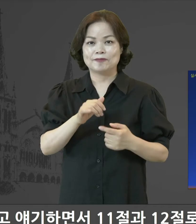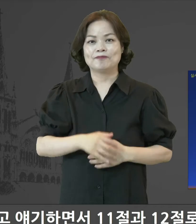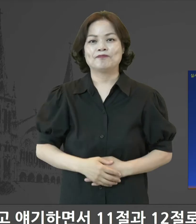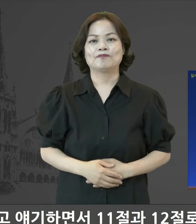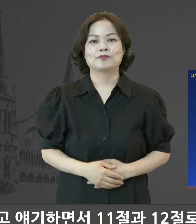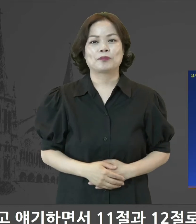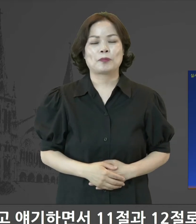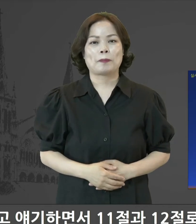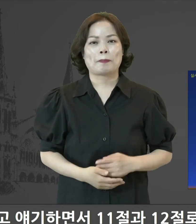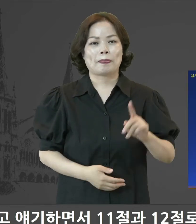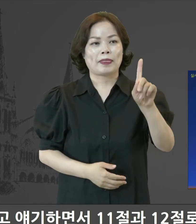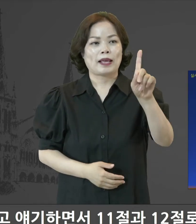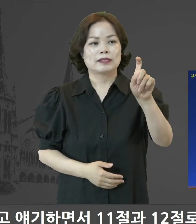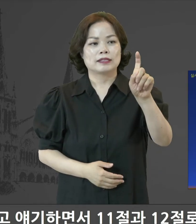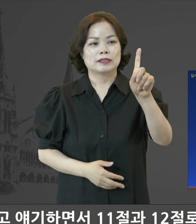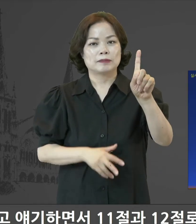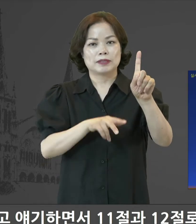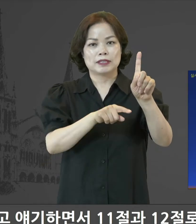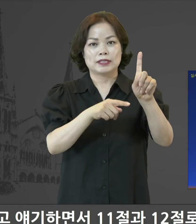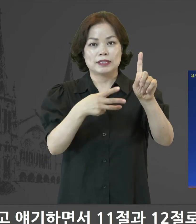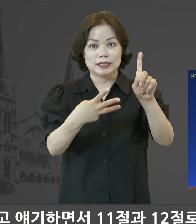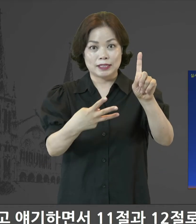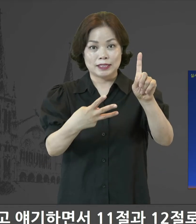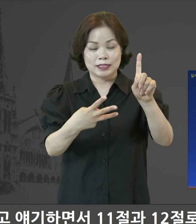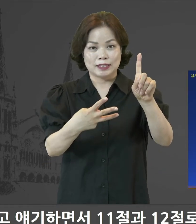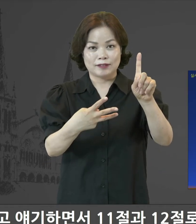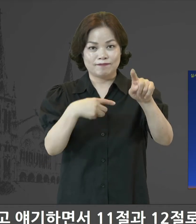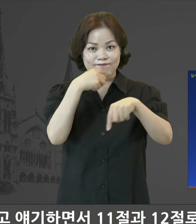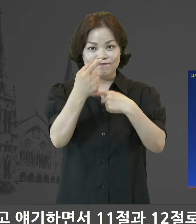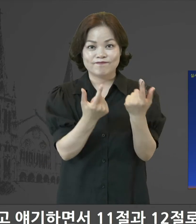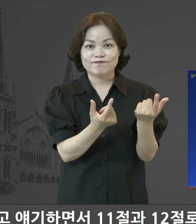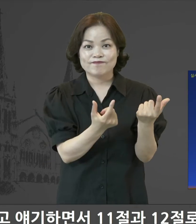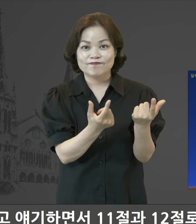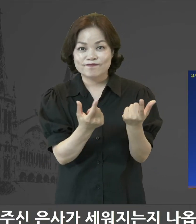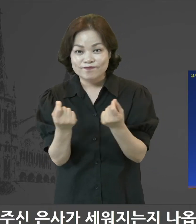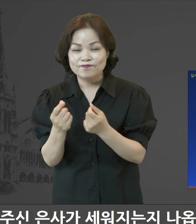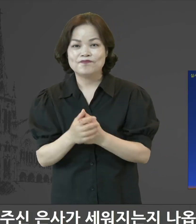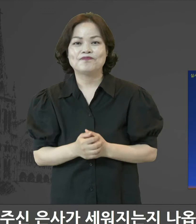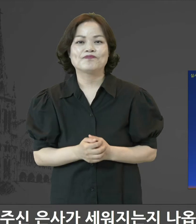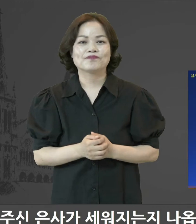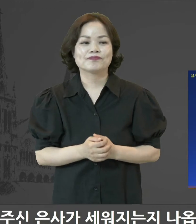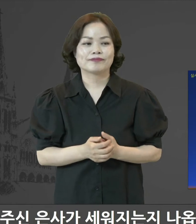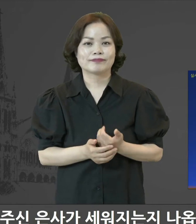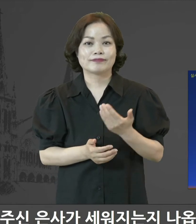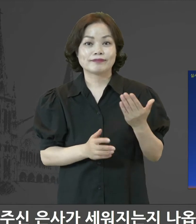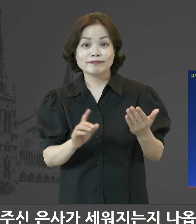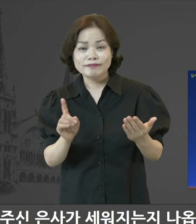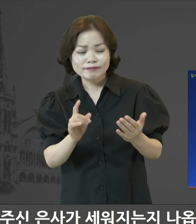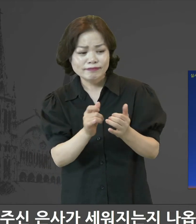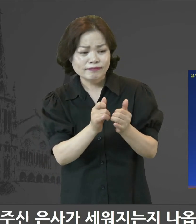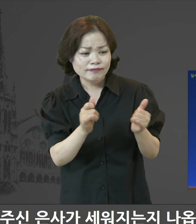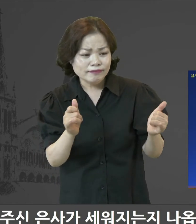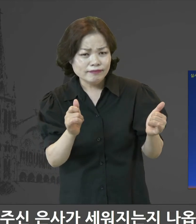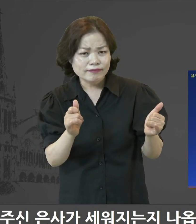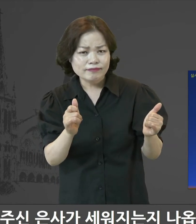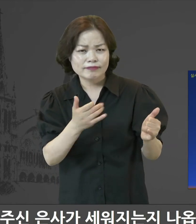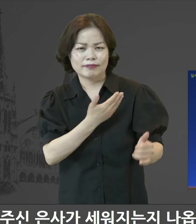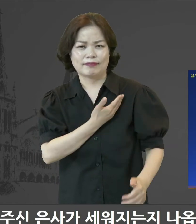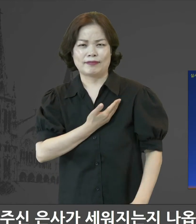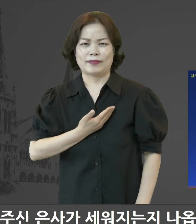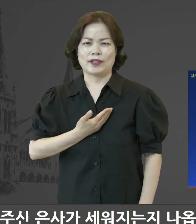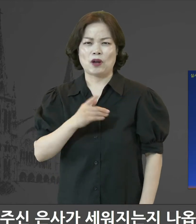됩니다. 11절 한번 같이 보겠습니다. 읽습니다. 그가 어떤 사람은